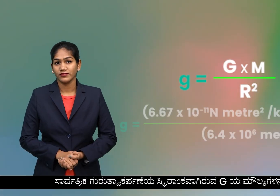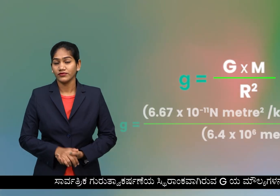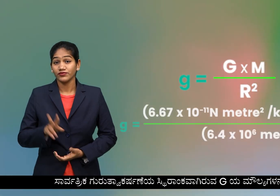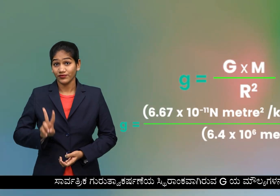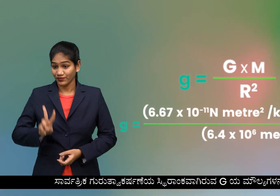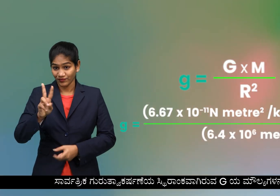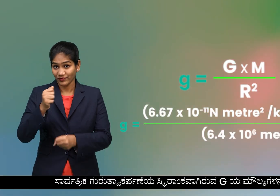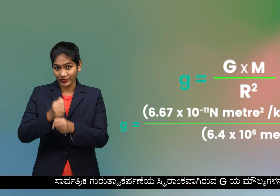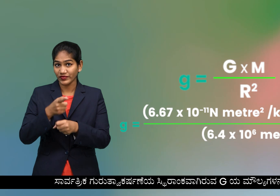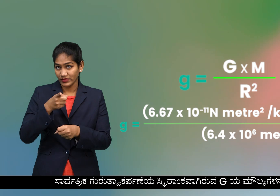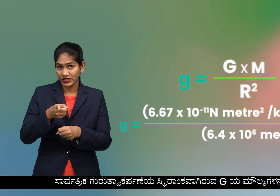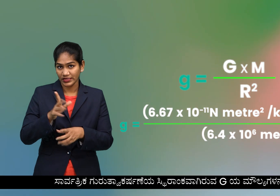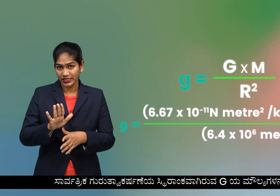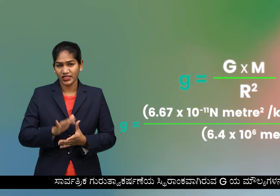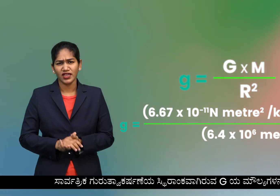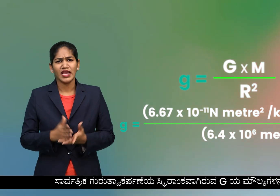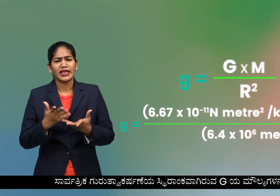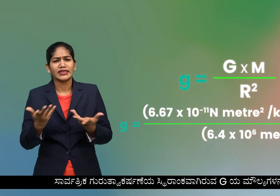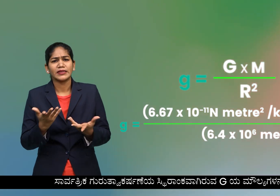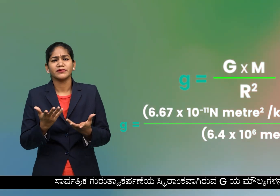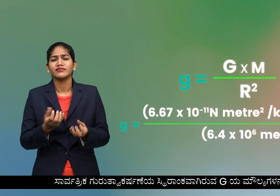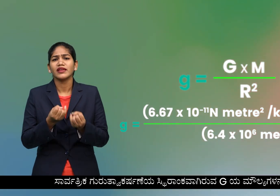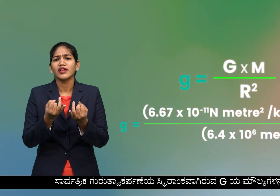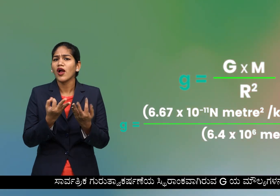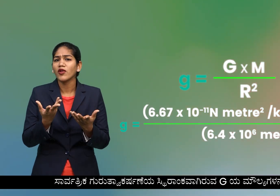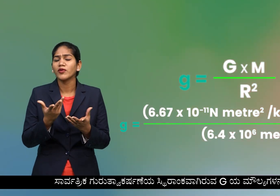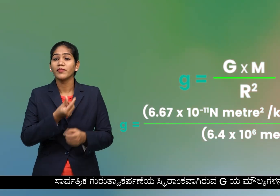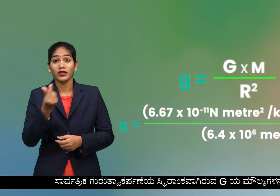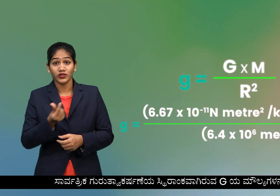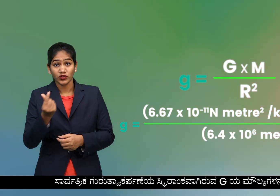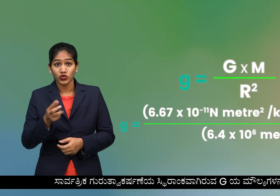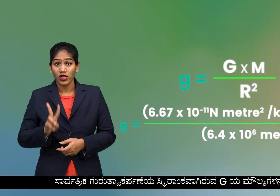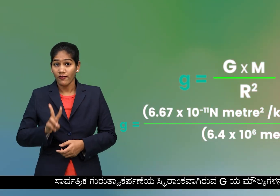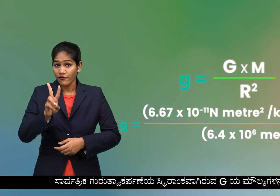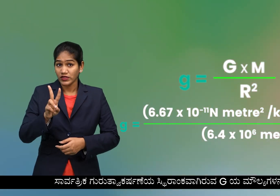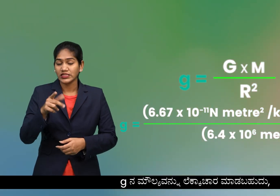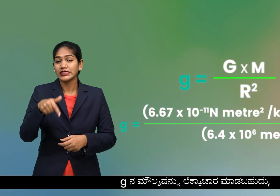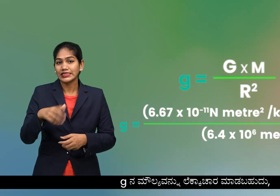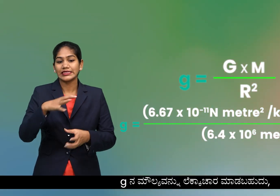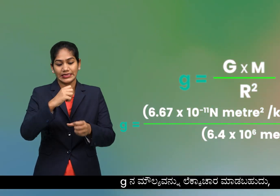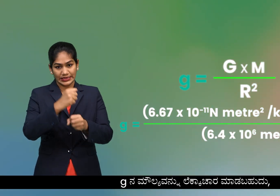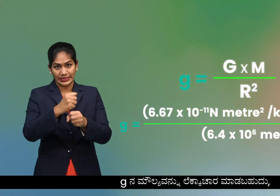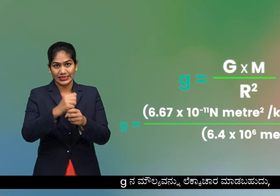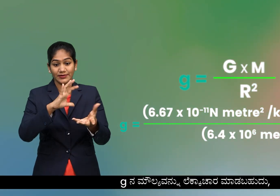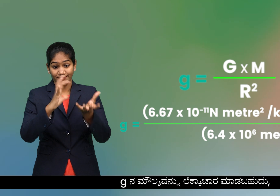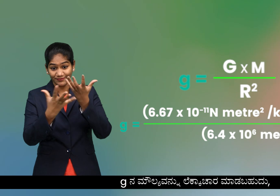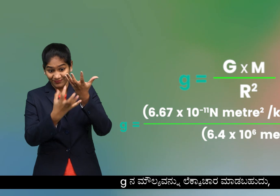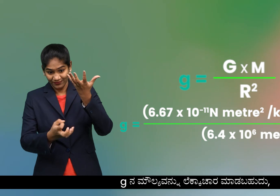ಸಾರ್ವತ್ರಿಕ ಗುರುತ್ವಾಕರ್ಷಣೆಯ ಸ್ಥಿರಾಂಕವಾಗಿರುವ G ಯ ಮೌಲ್ಯಗಳನ್ನು ಬಳಸಿಕೊಂಡು G ನ ಮೌಲ್ಯವನ್ನು ಲೆಕ್ಕಾಚಾರ